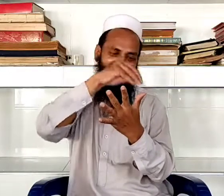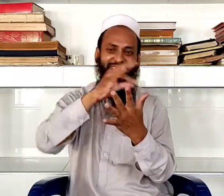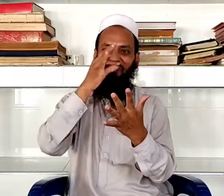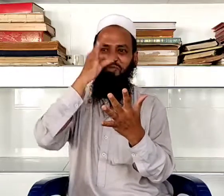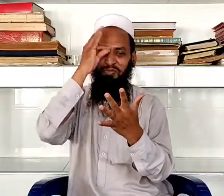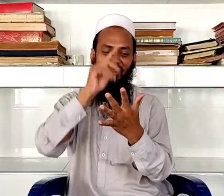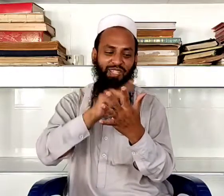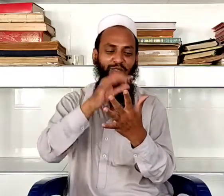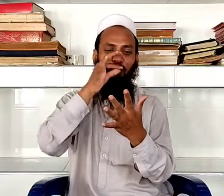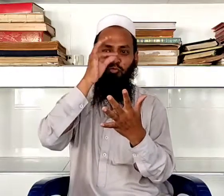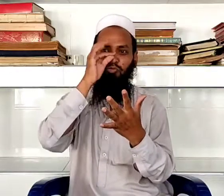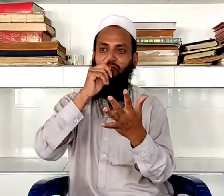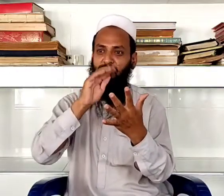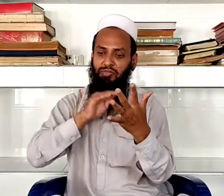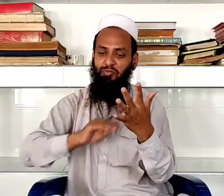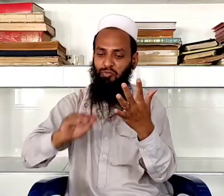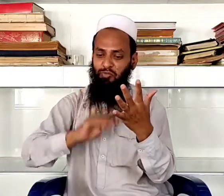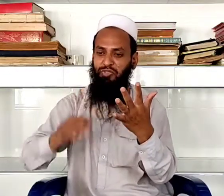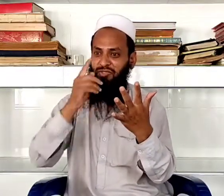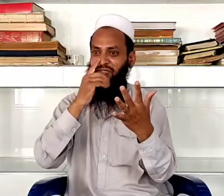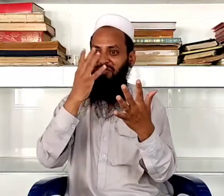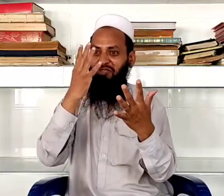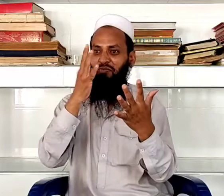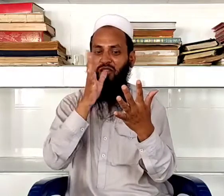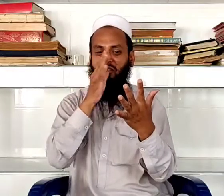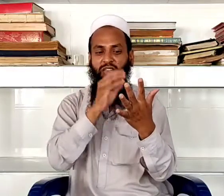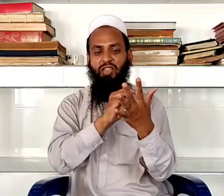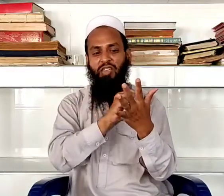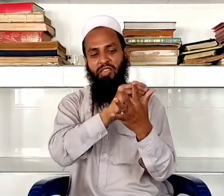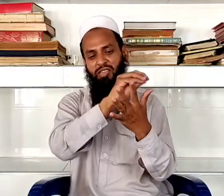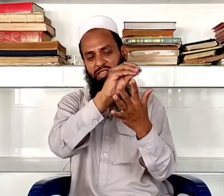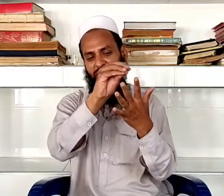صلی اللہ علیہ وسلم دے نواسی کی طرفوں داماد.